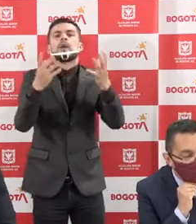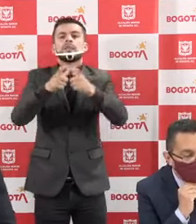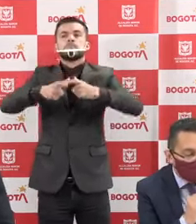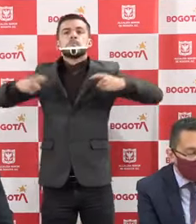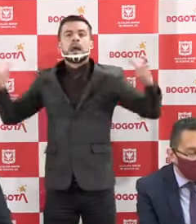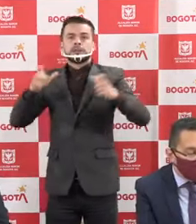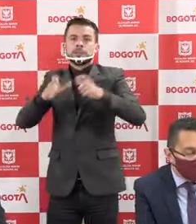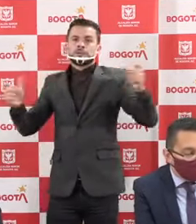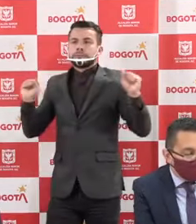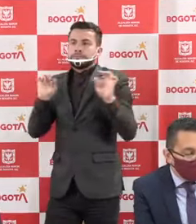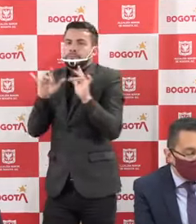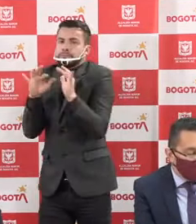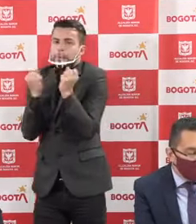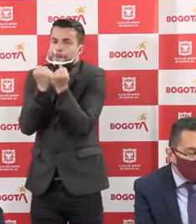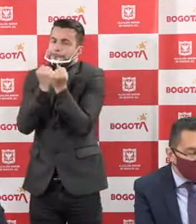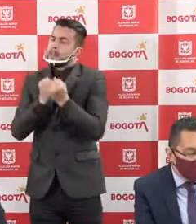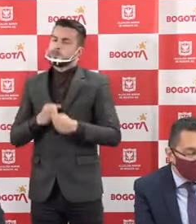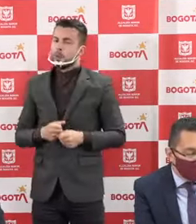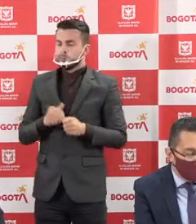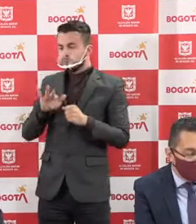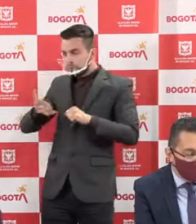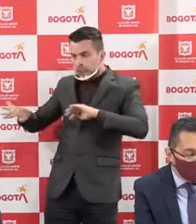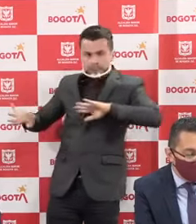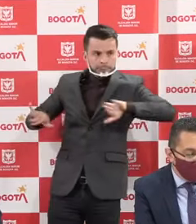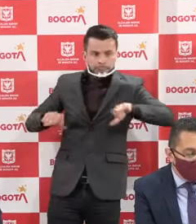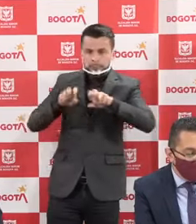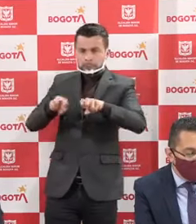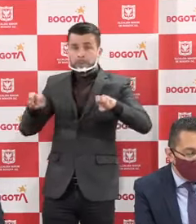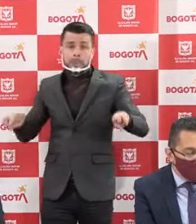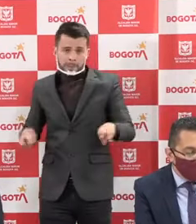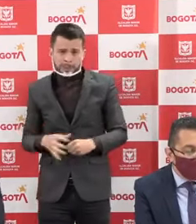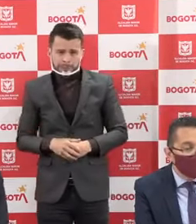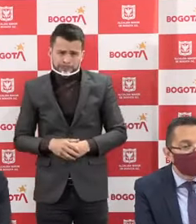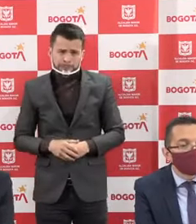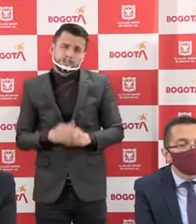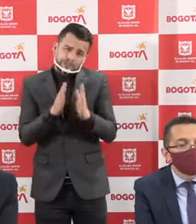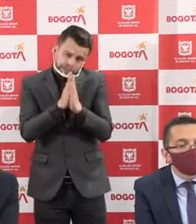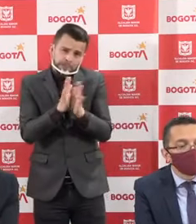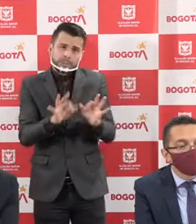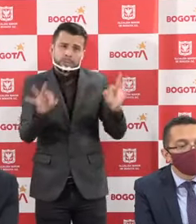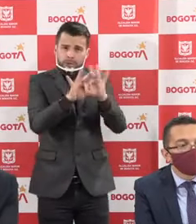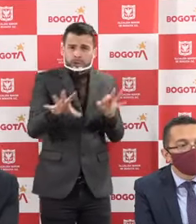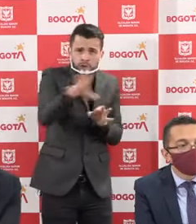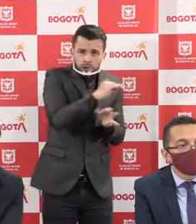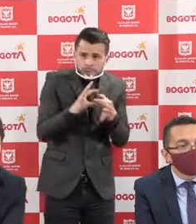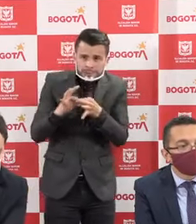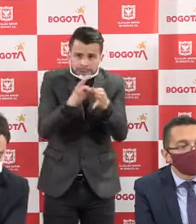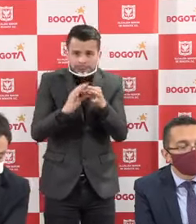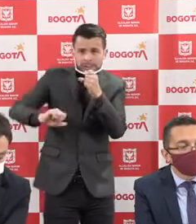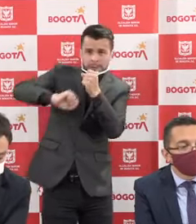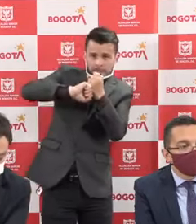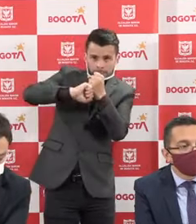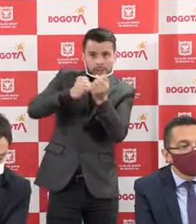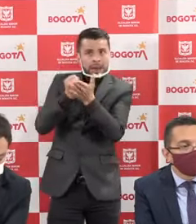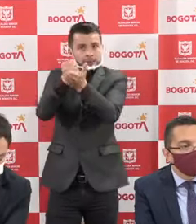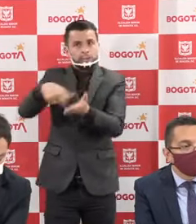vamos a tener y que va a seguir permanente pero que debemos entre todos poner un granito de arena y de sacrificio para cuidar la vida en bogotá